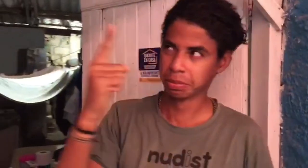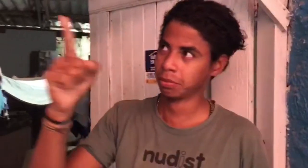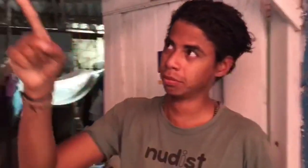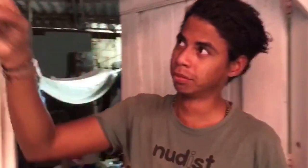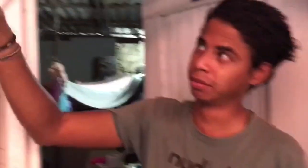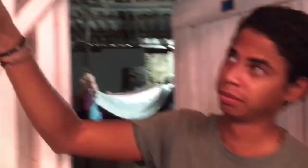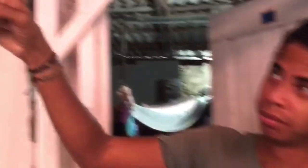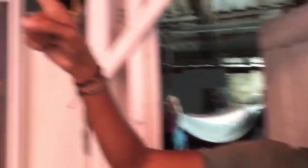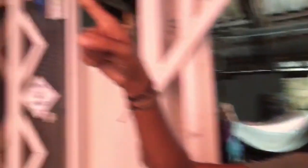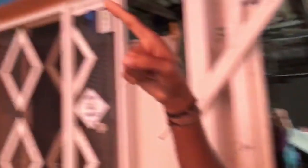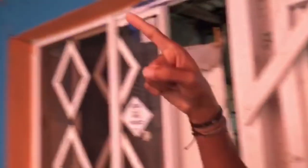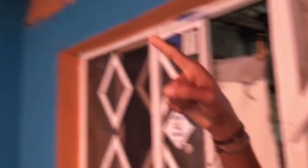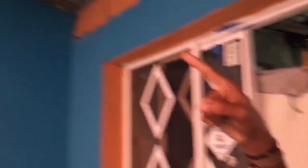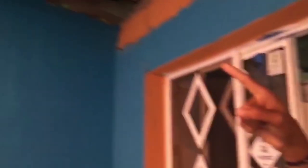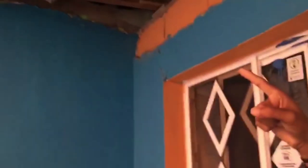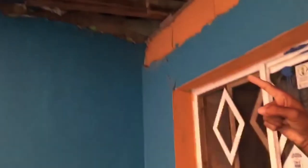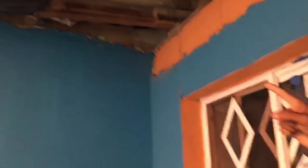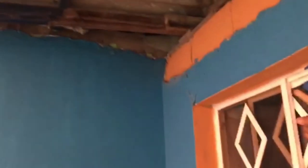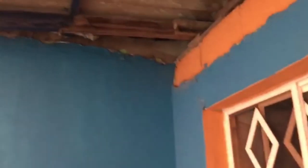quisiera mostrarle